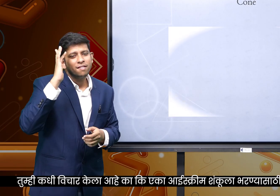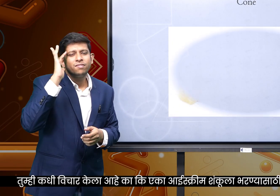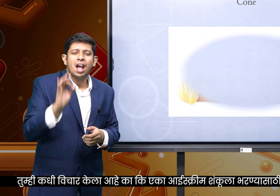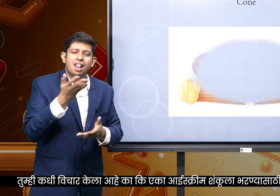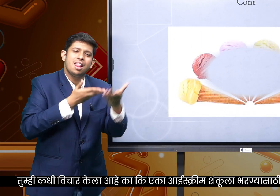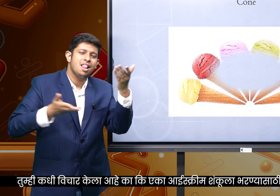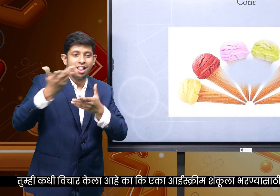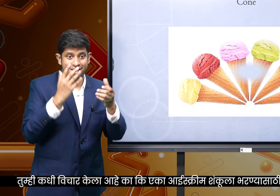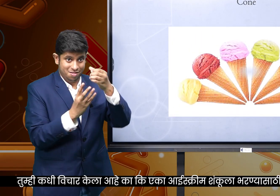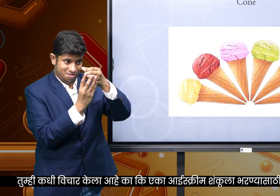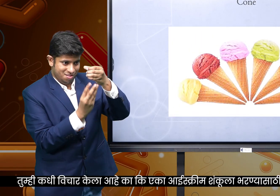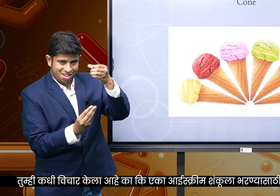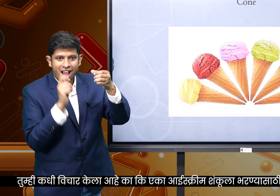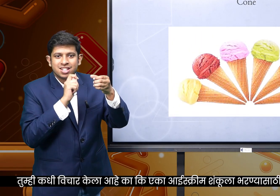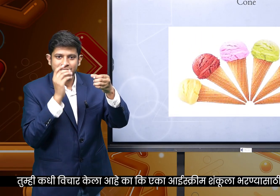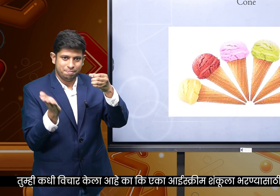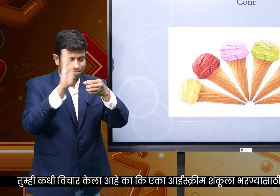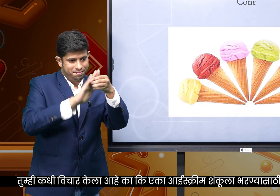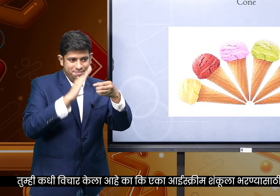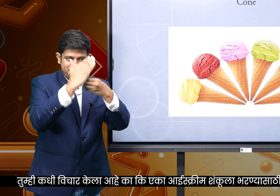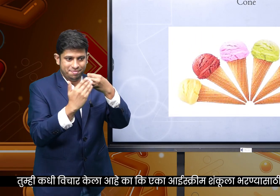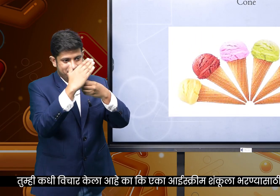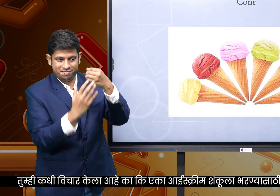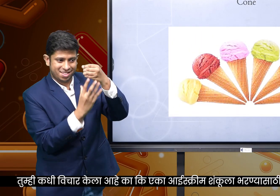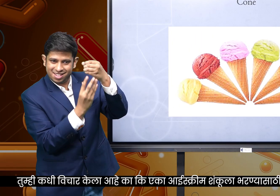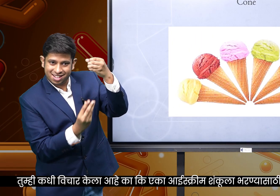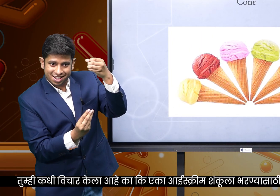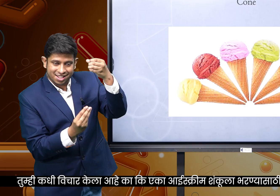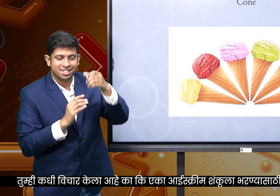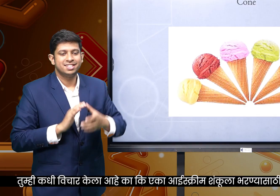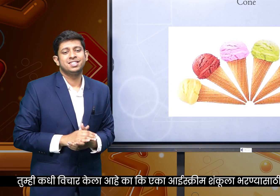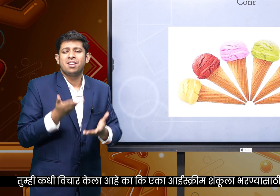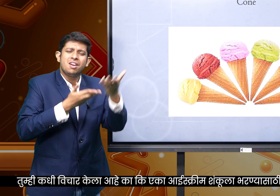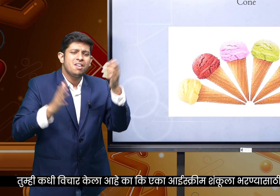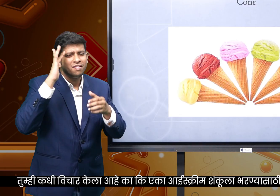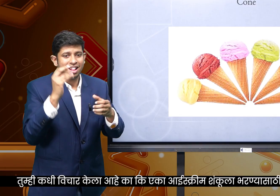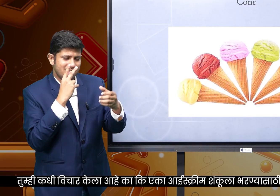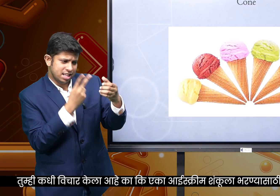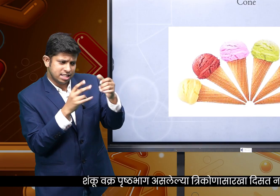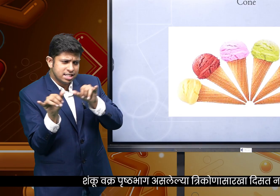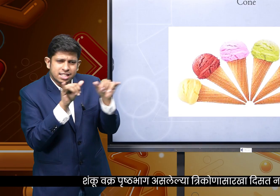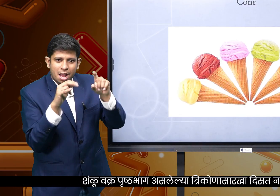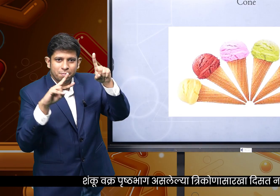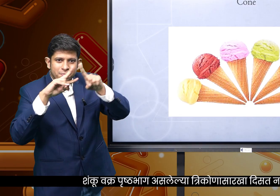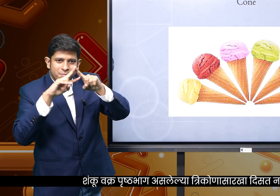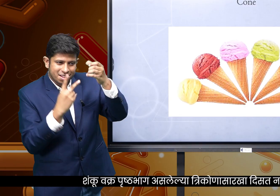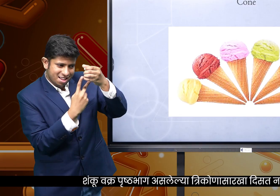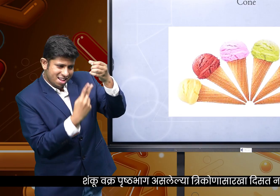शंकू कधी विचार केला आहे का की एका आईस्क्रीम शंकूला भरण्यासाठी किती आईस्क्रीम लागते? शंकू वक्र पृष्ठभाग